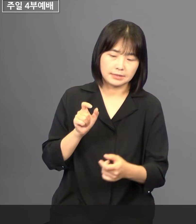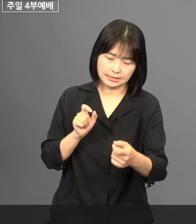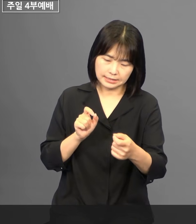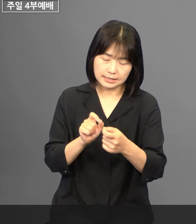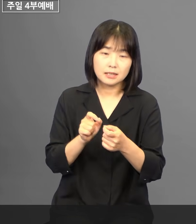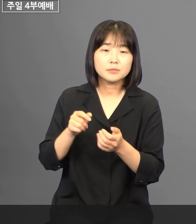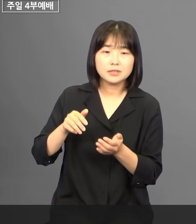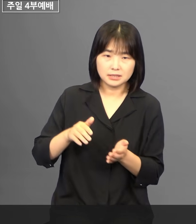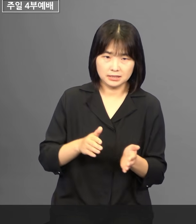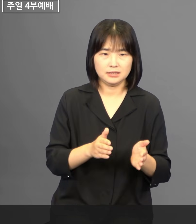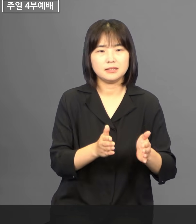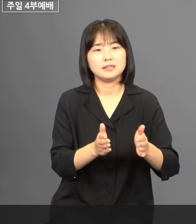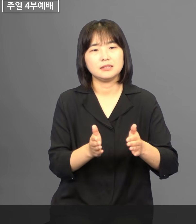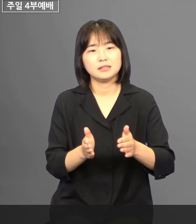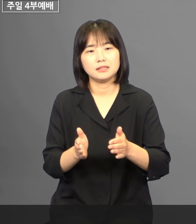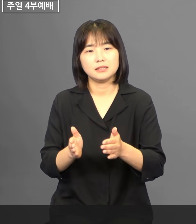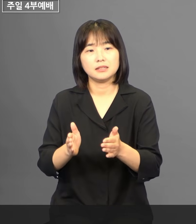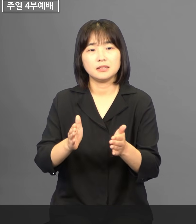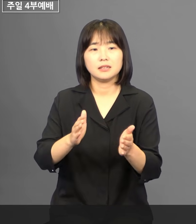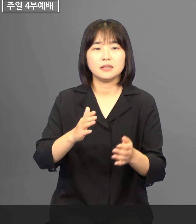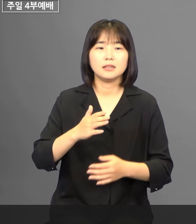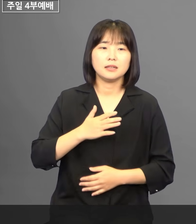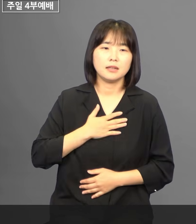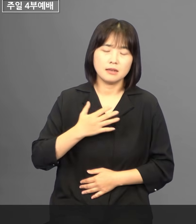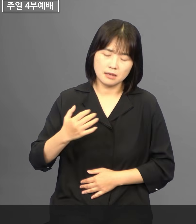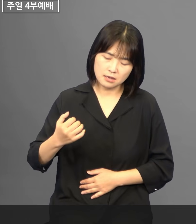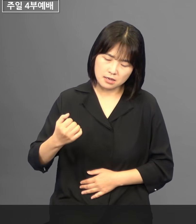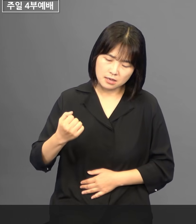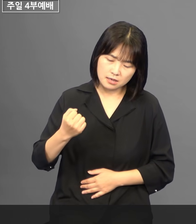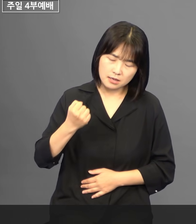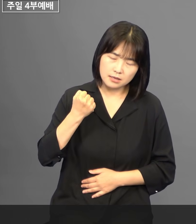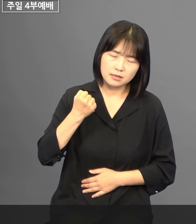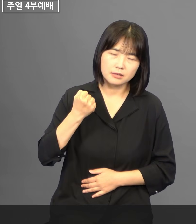길고도 짧은 길 내